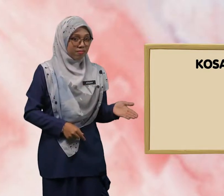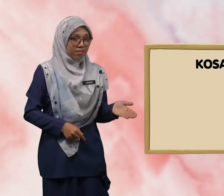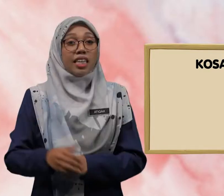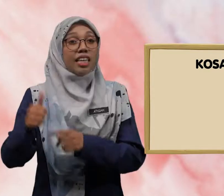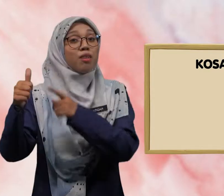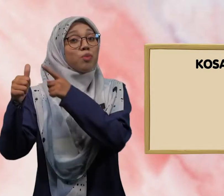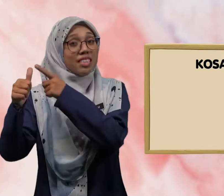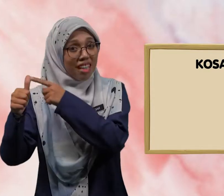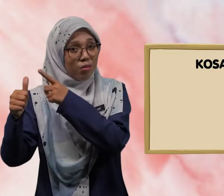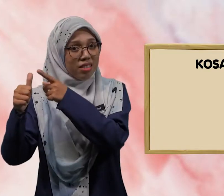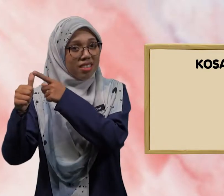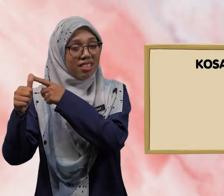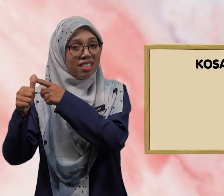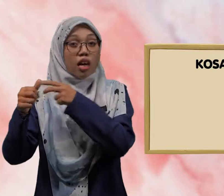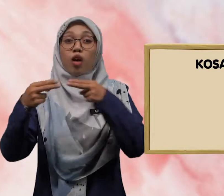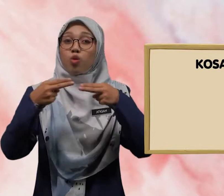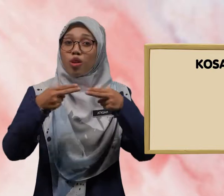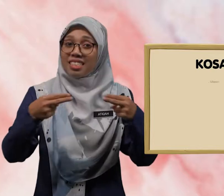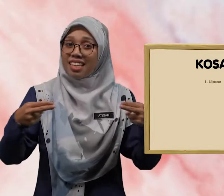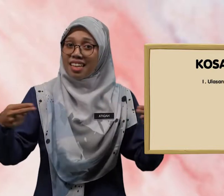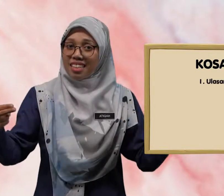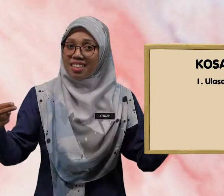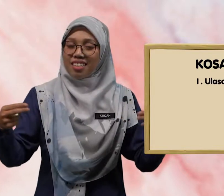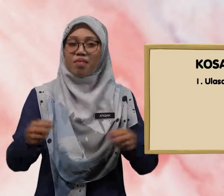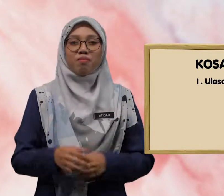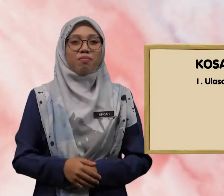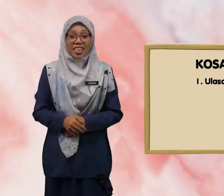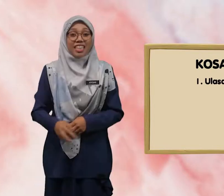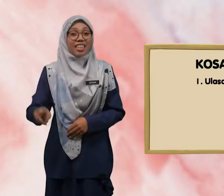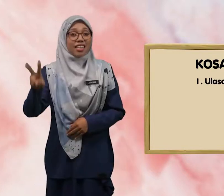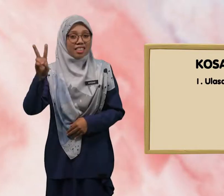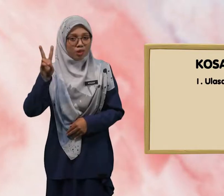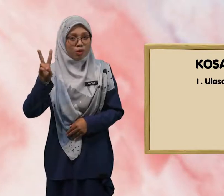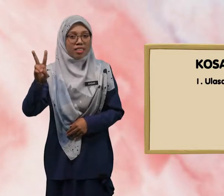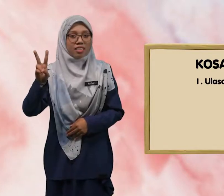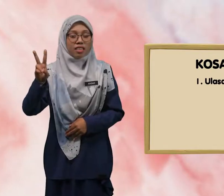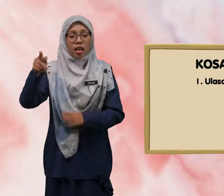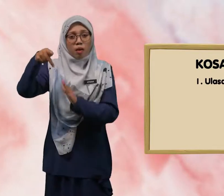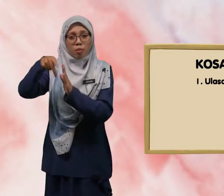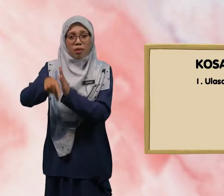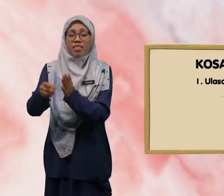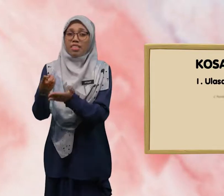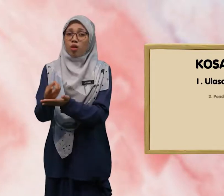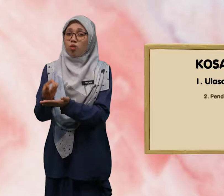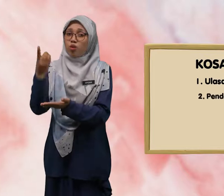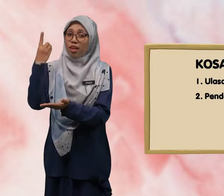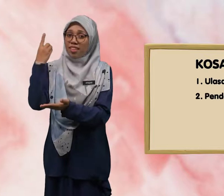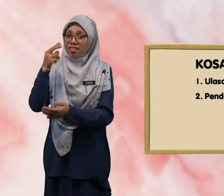yang pertama ulasan yang kedua pendahuluan